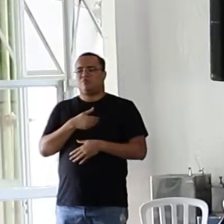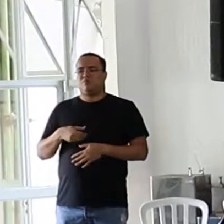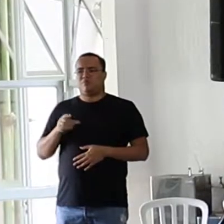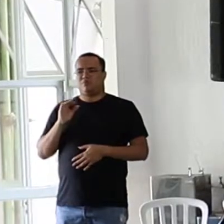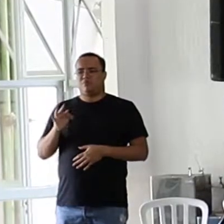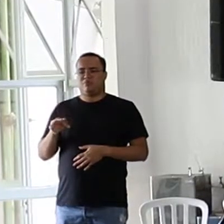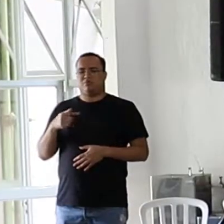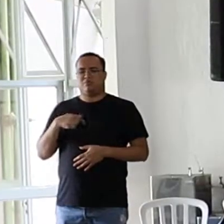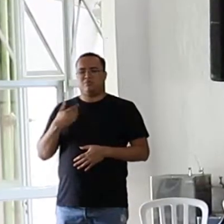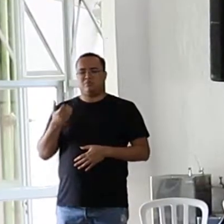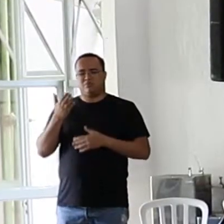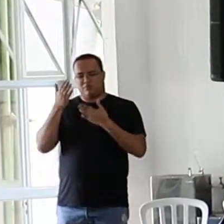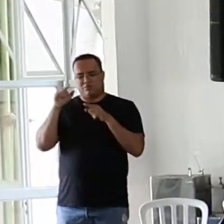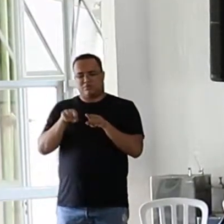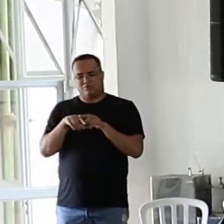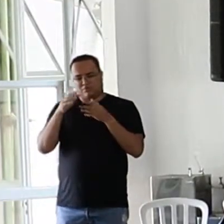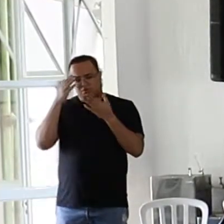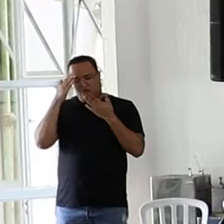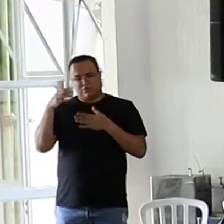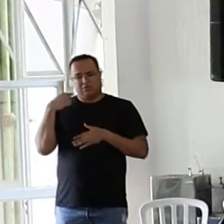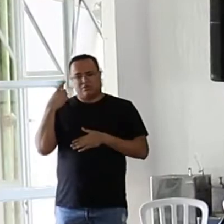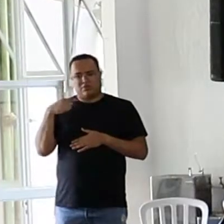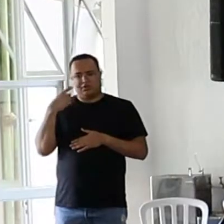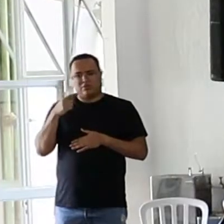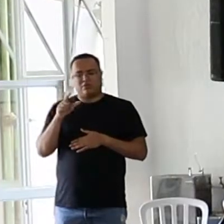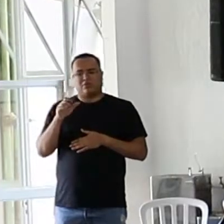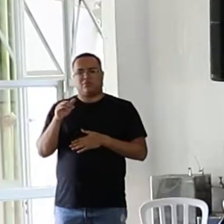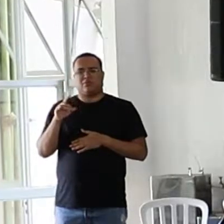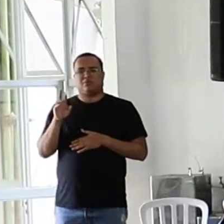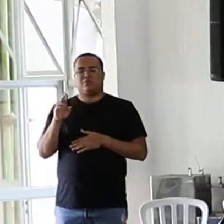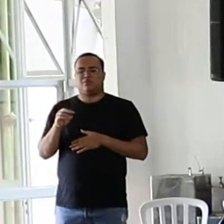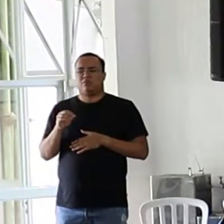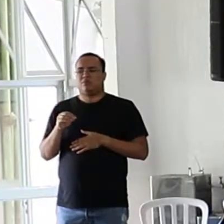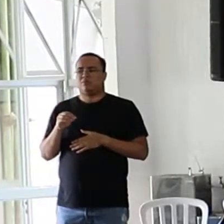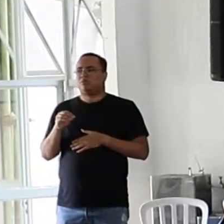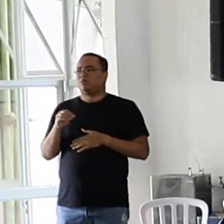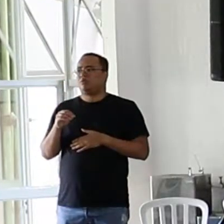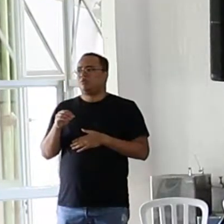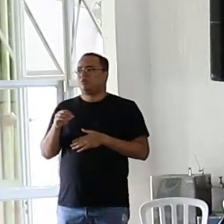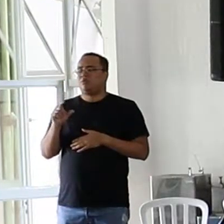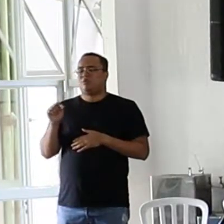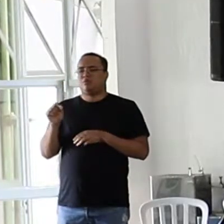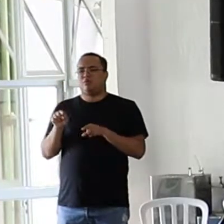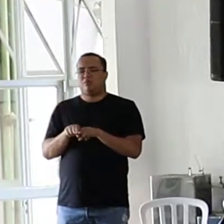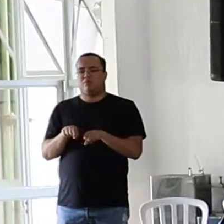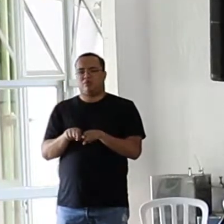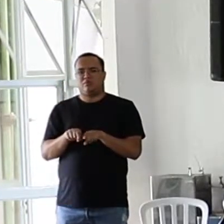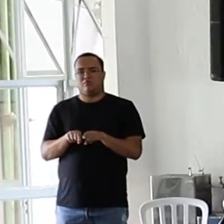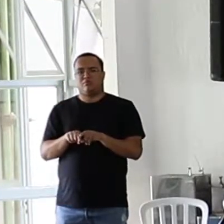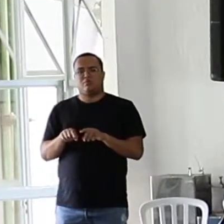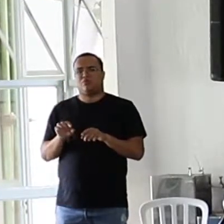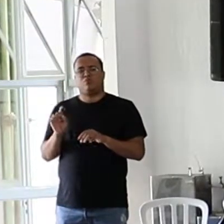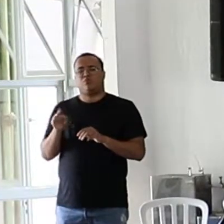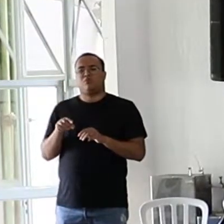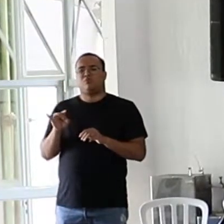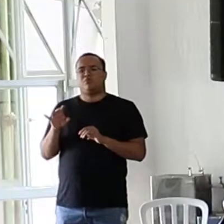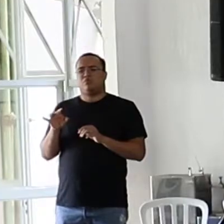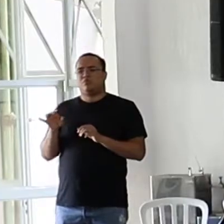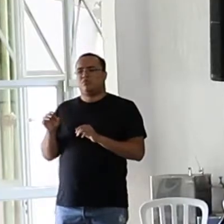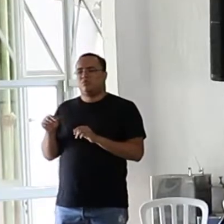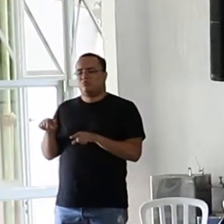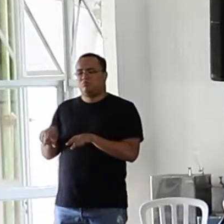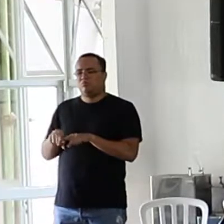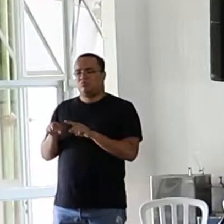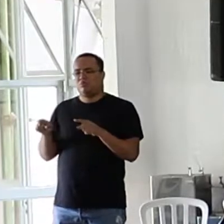quando a gente diz que a secretaria de turismo e executora do projeto ela é de facto O Executor ela que andar ombro a ombro com a